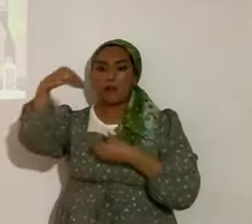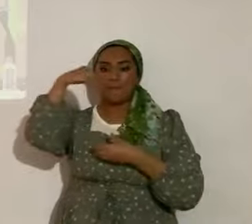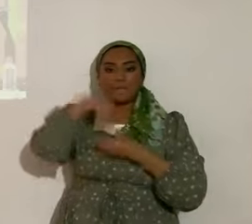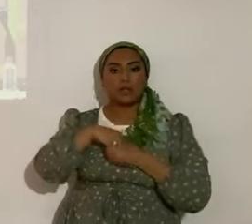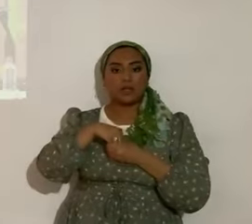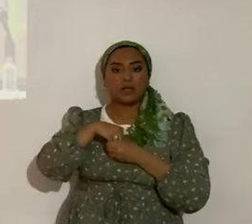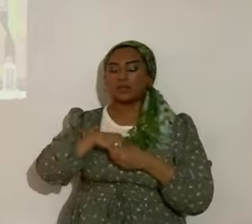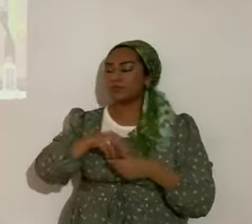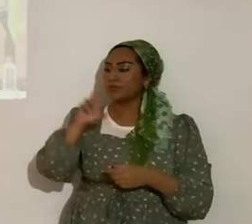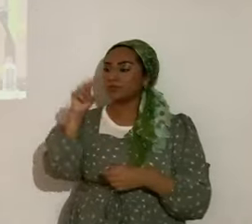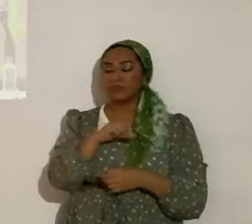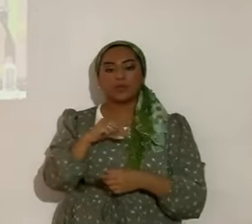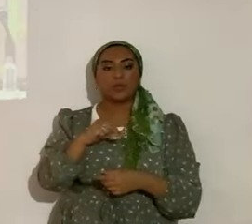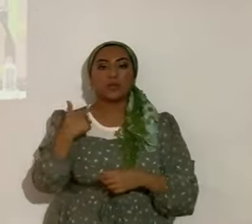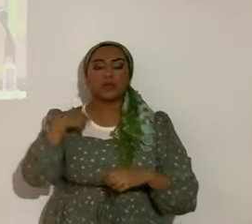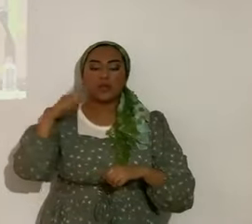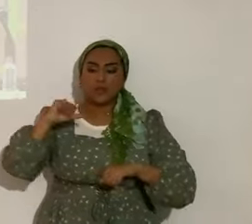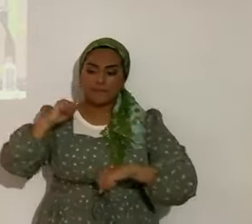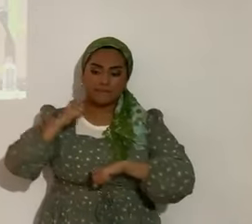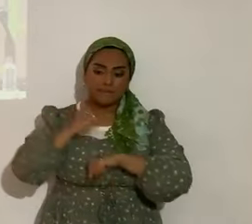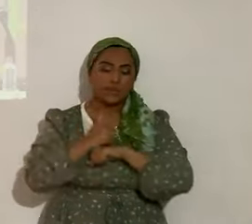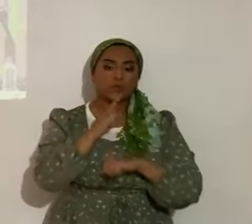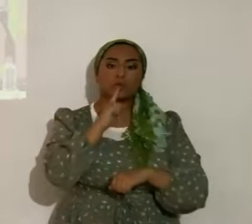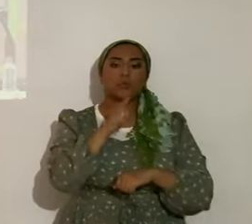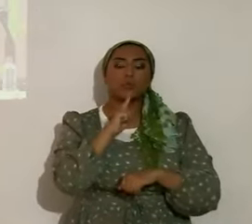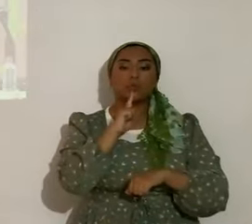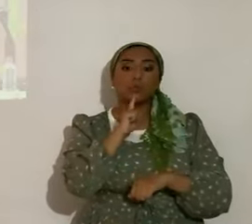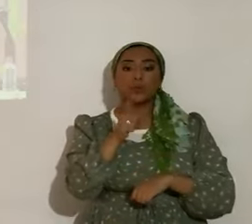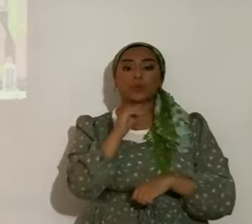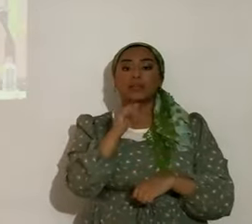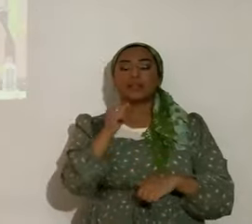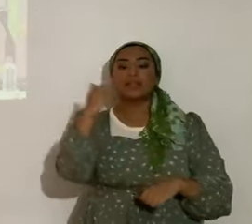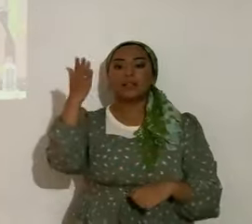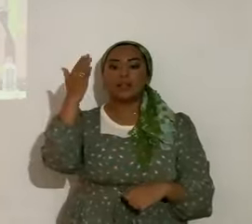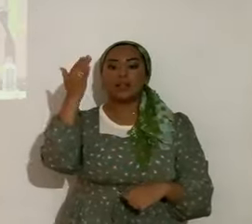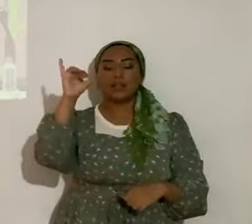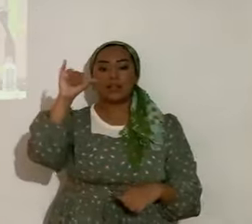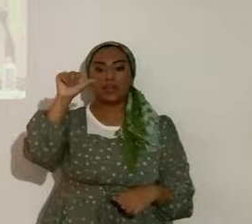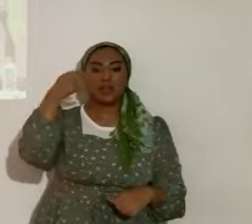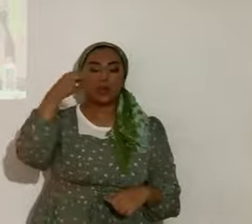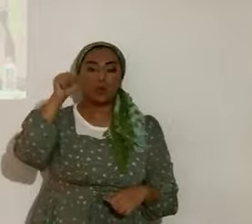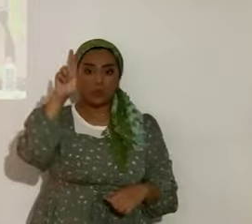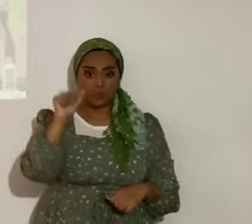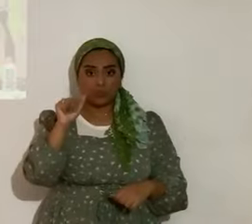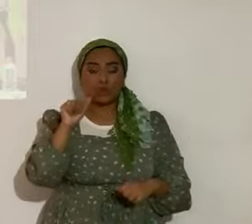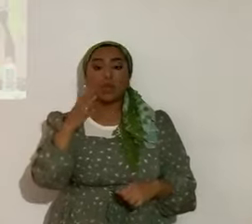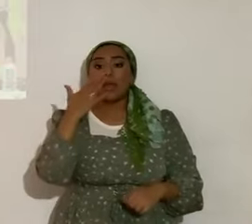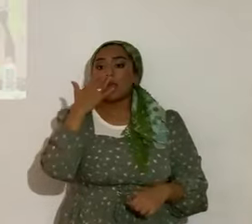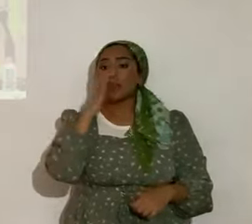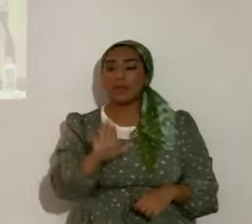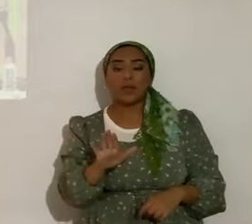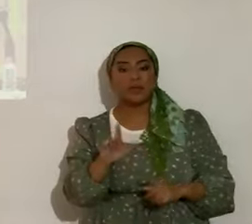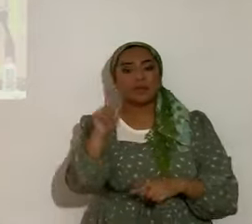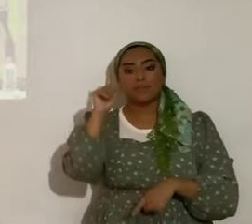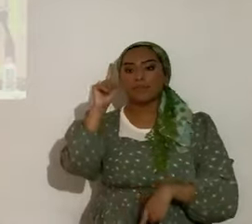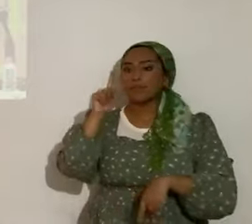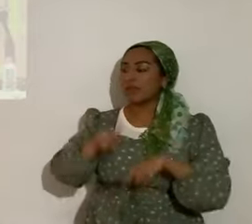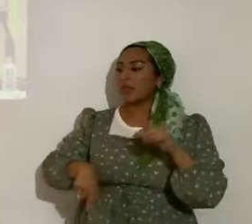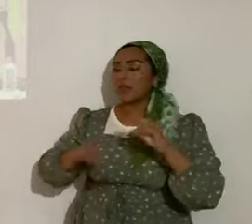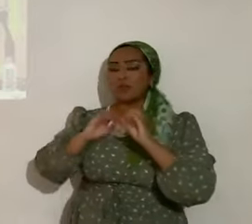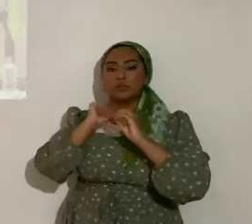Entonces afirmemos la verdad es Yahshua HaMashiach. Y así el mal no tendrá